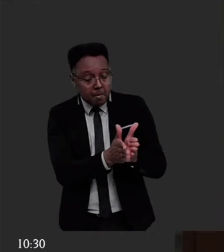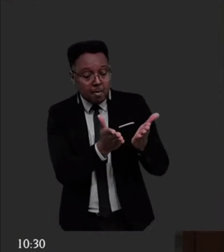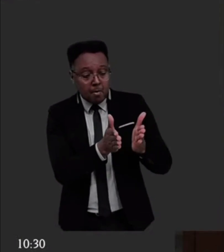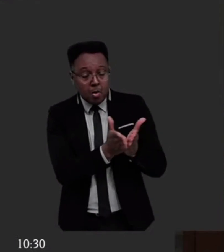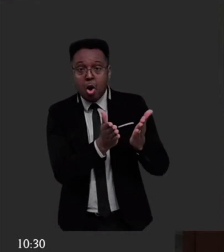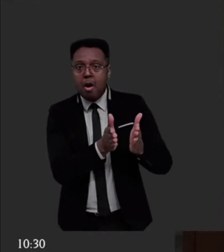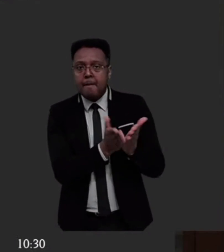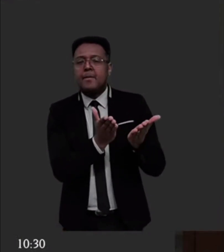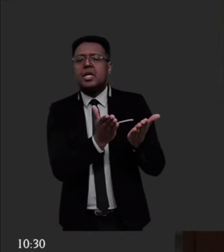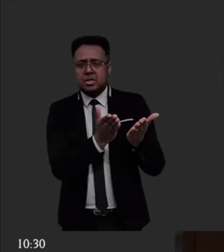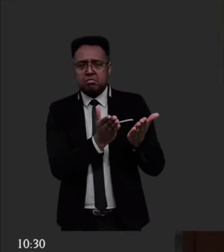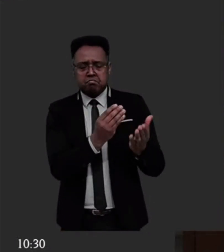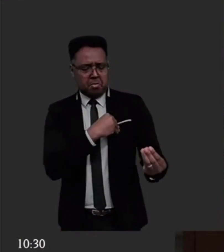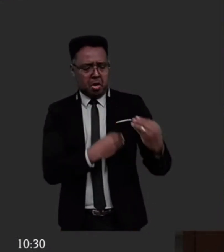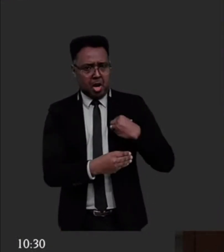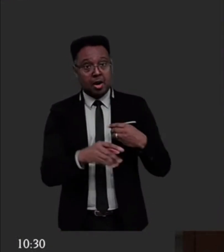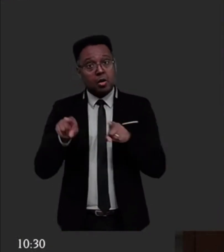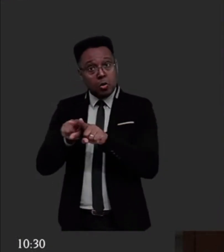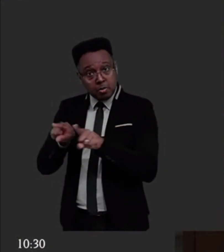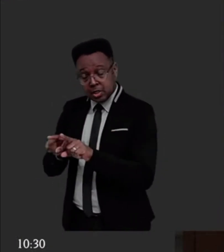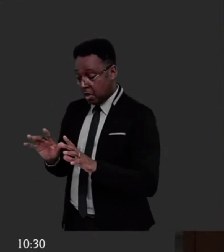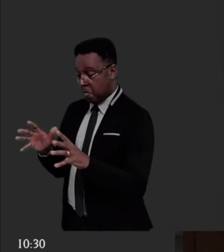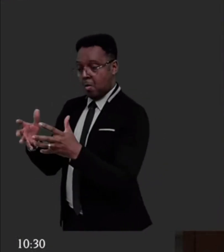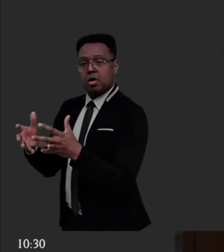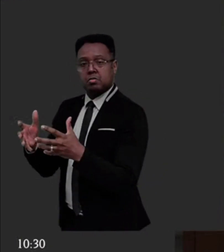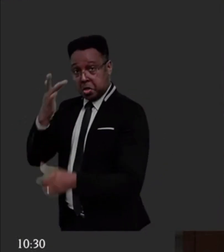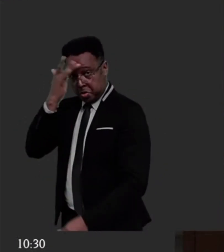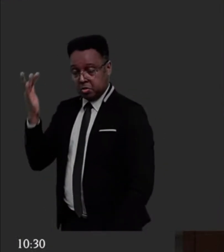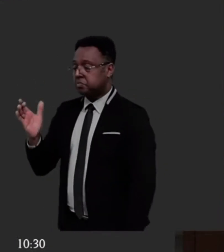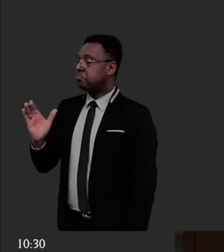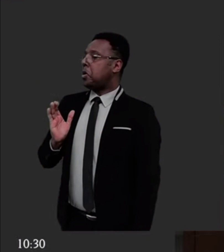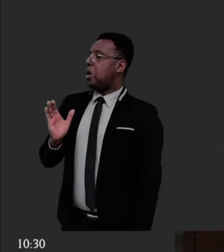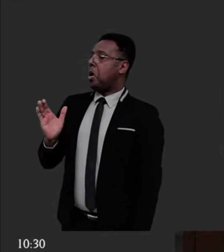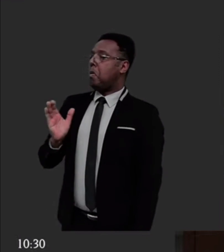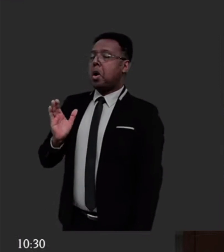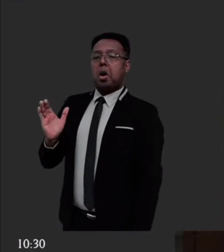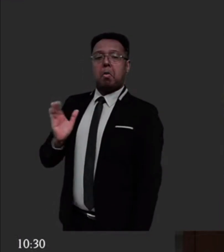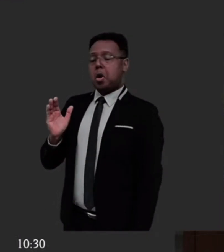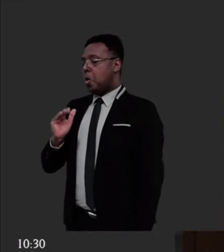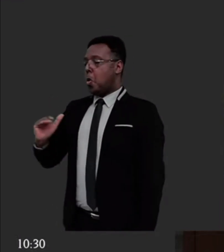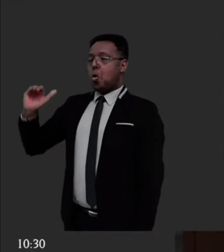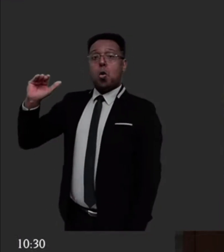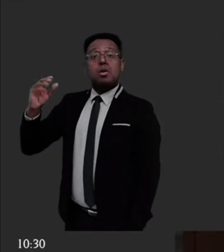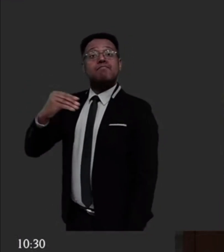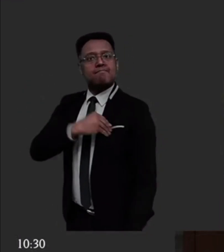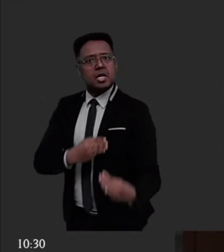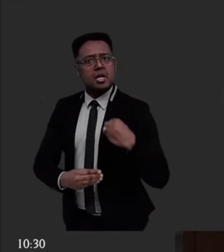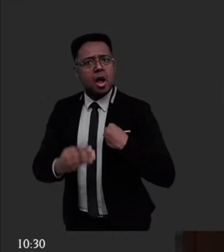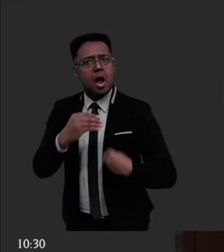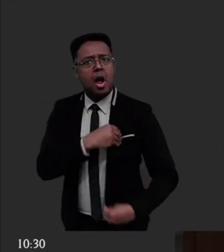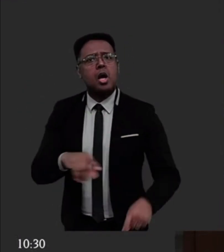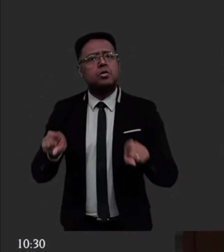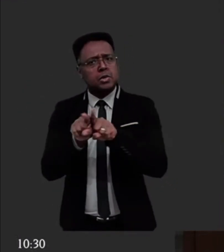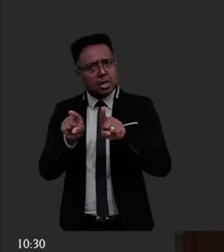e devassidão que há na vida de muitos abastados. Faltam nos discursos dos defensores